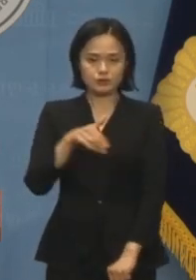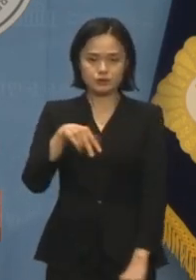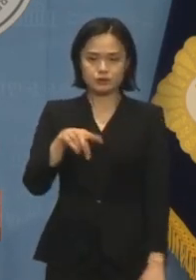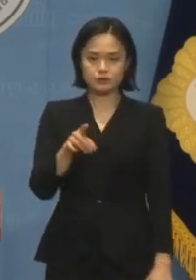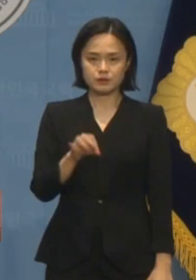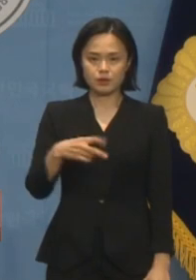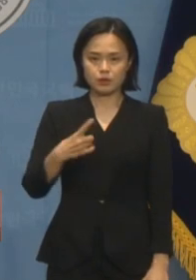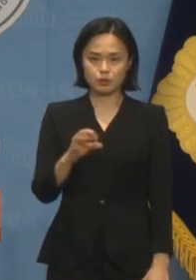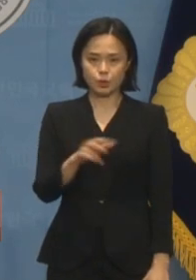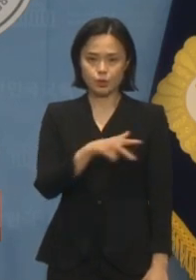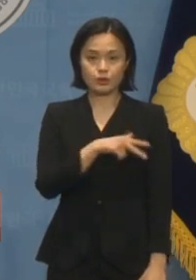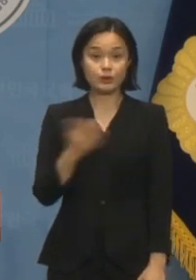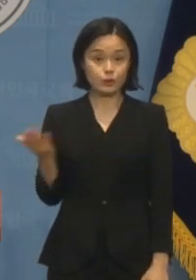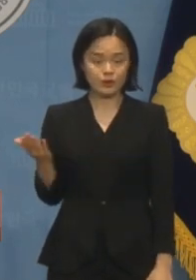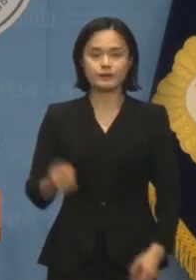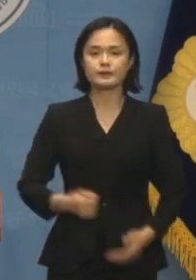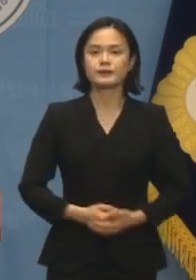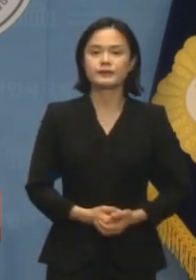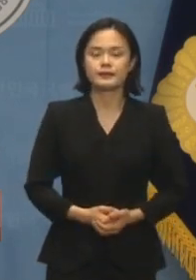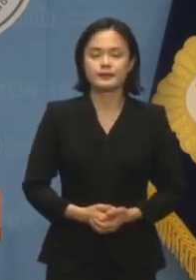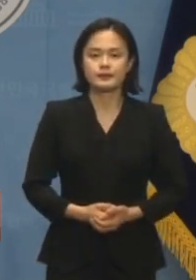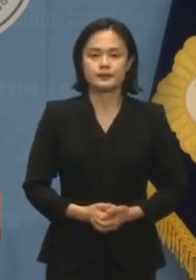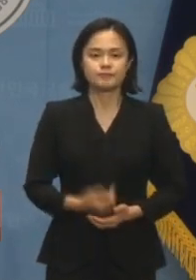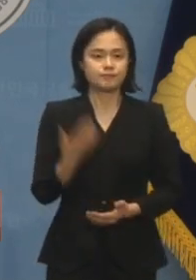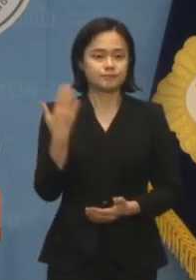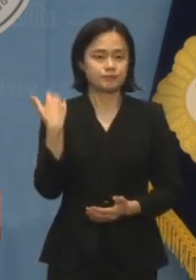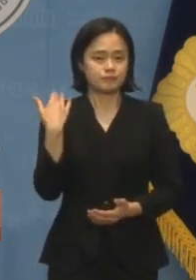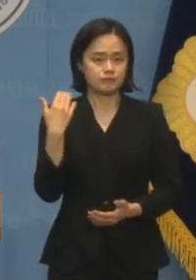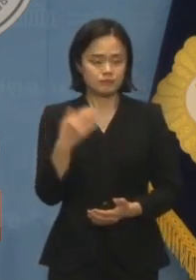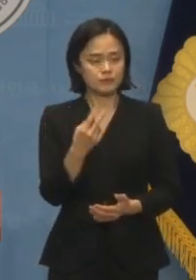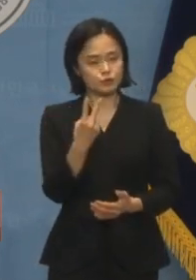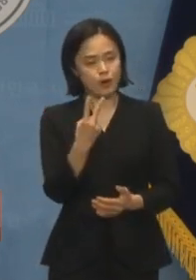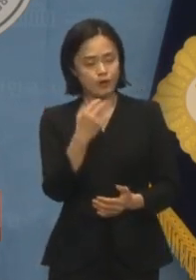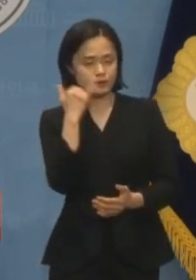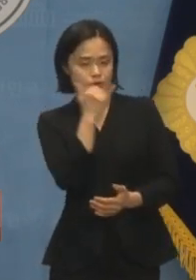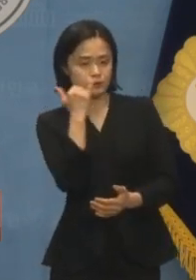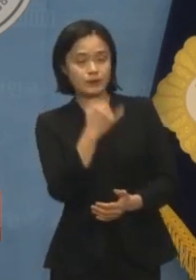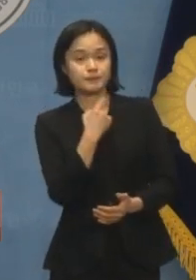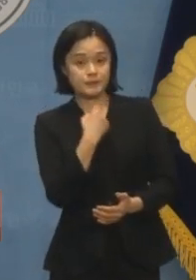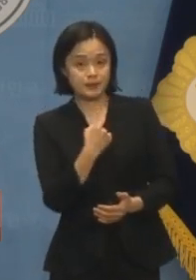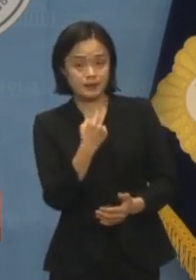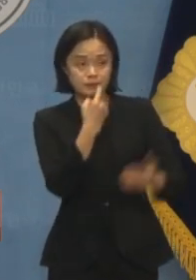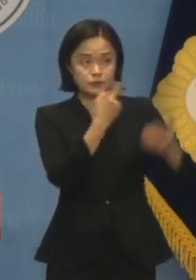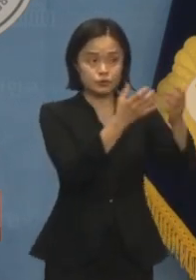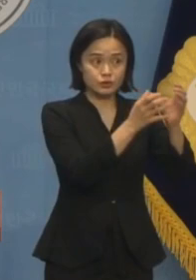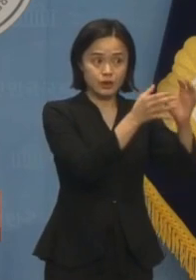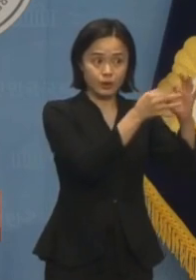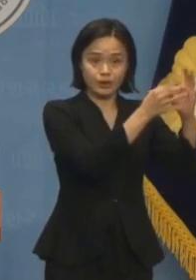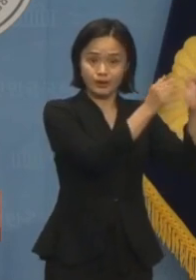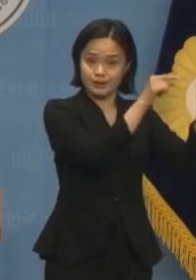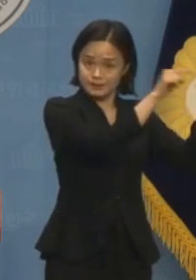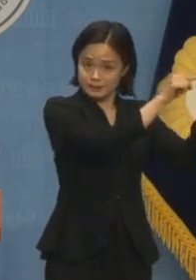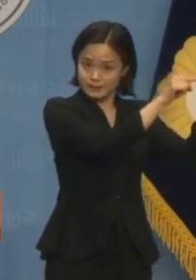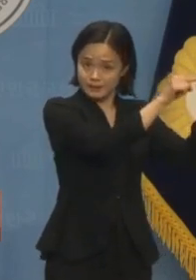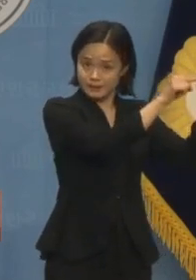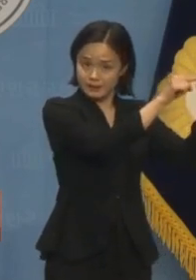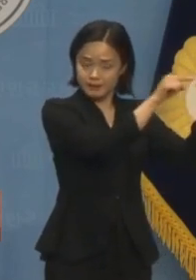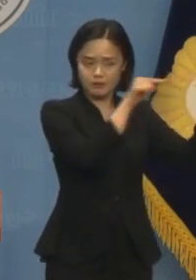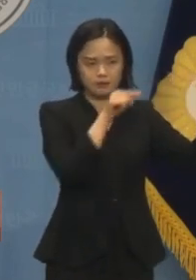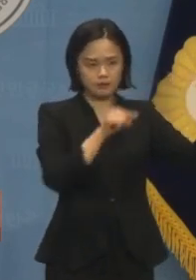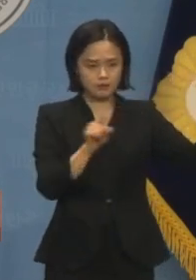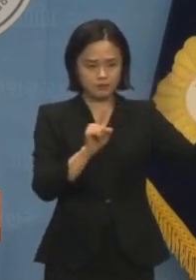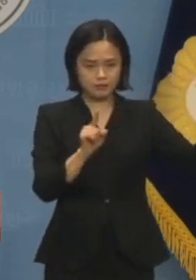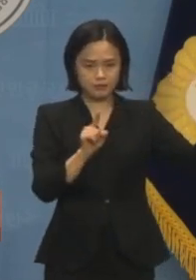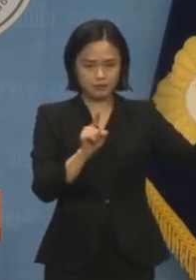번의 기자회견을 통해 민주당 관계자와 JTBC가 유착된 재보공작을 규탄한 바가